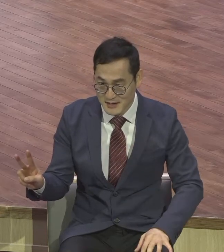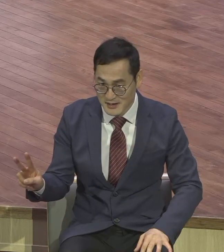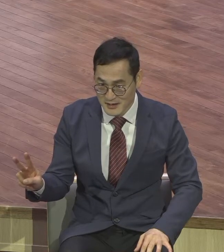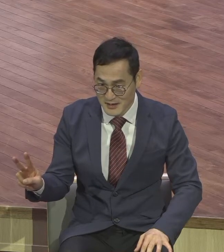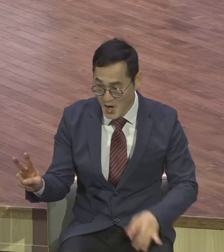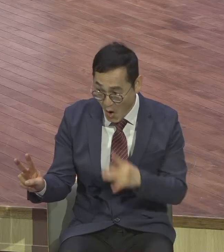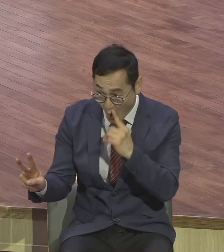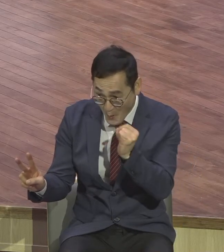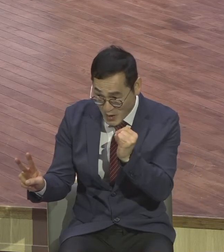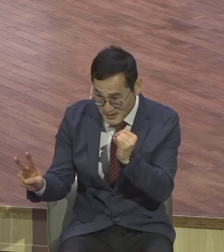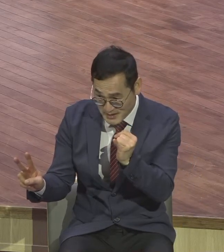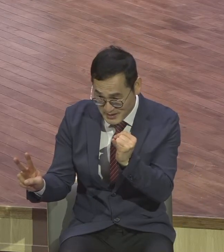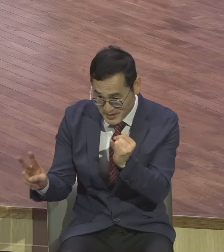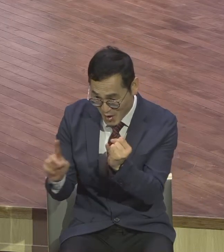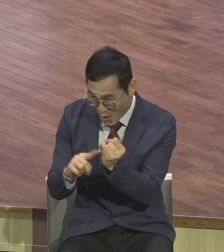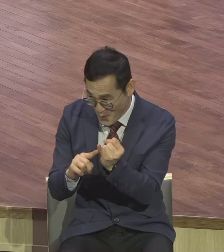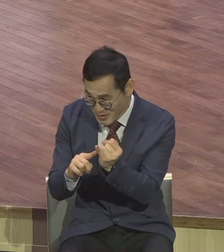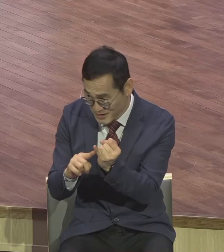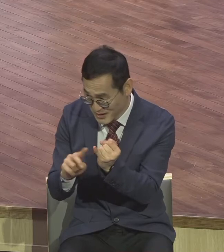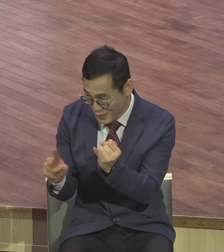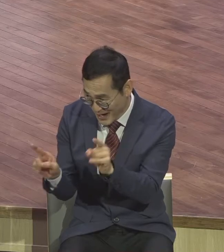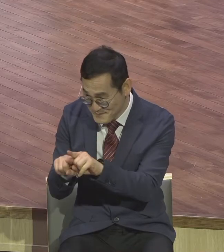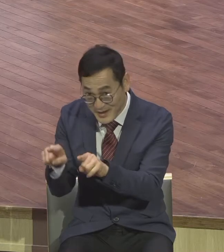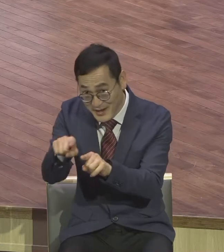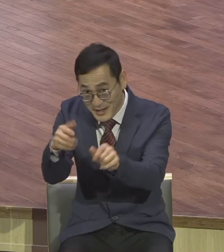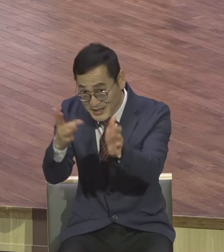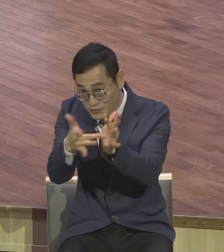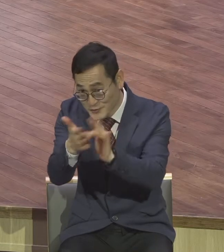동원해가지고 지금 뭐 예수님께 청탁하네